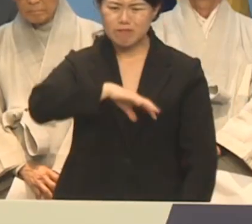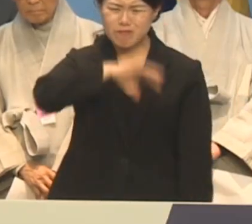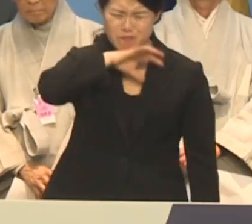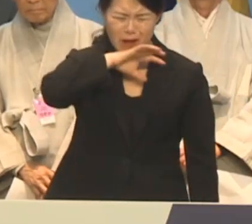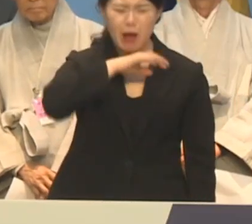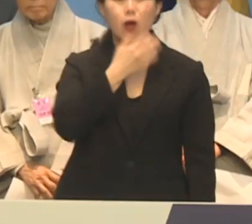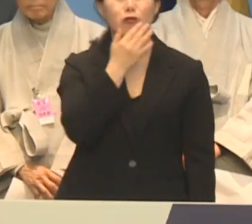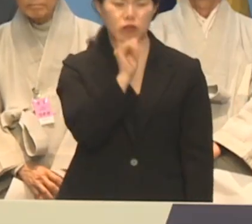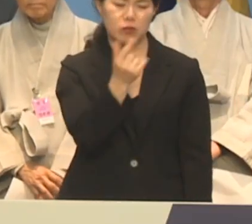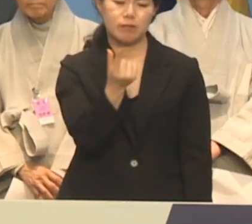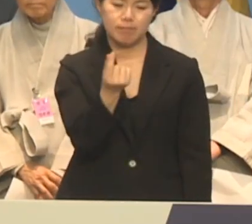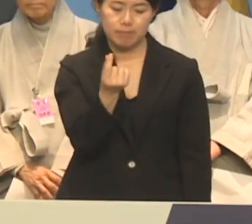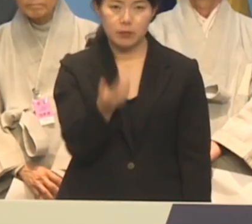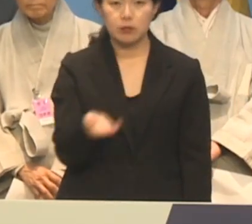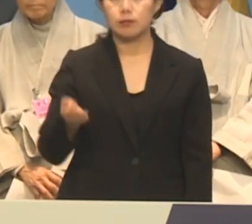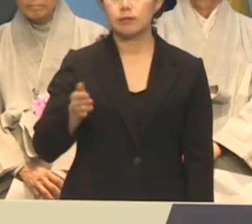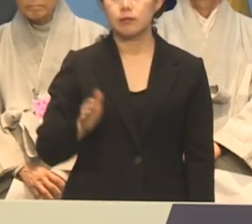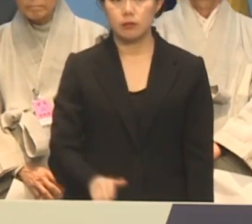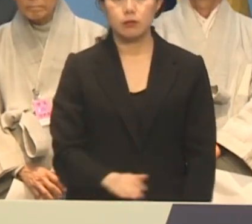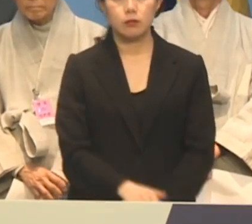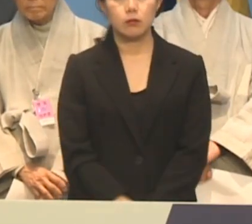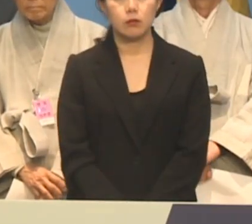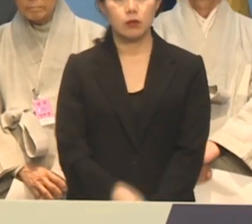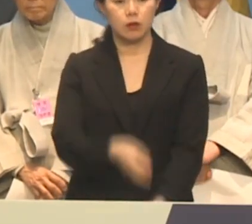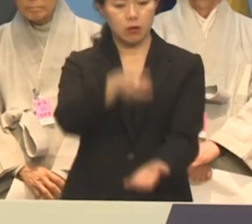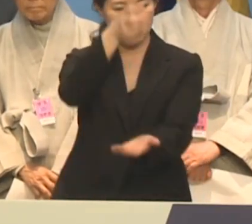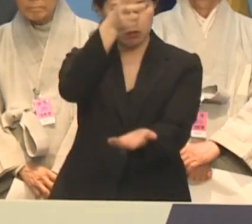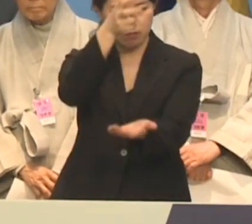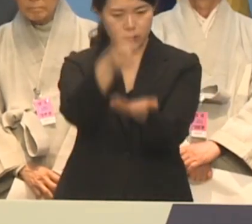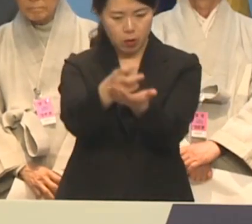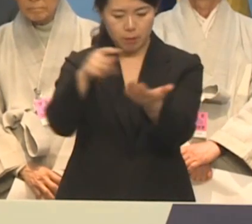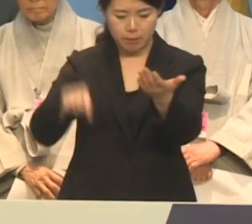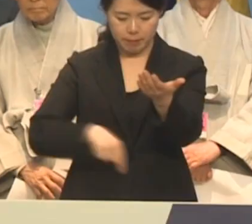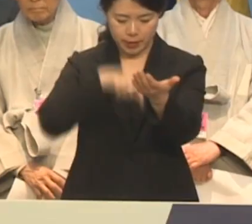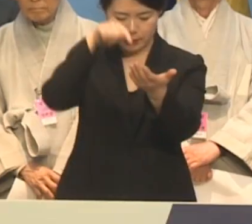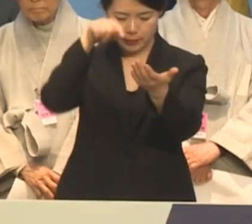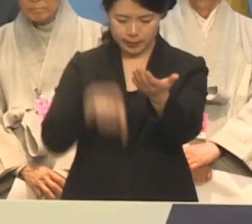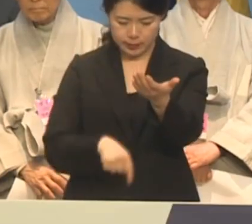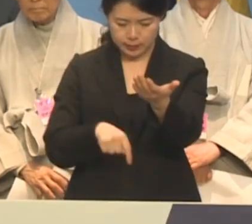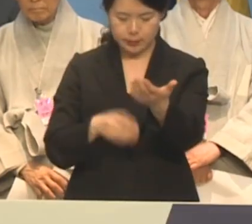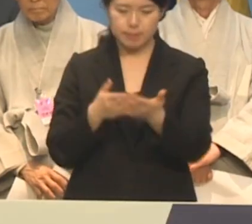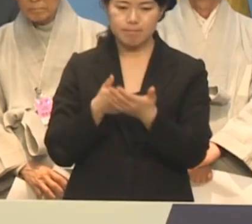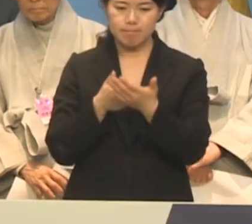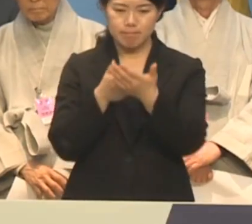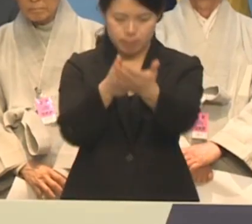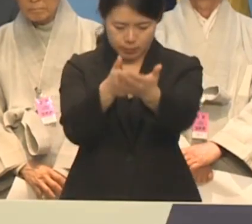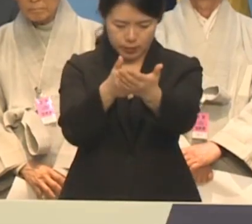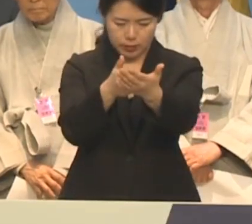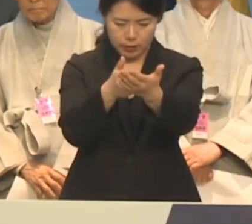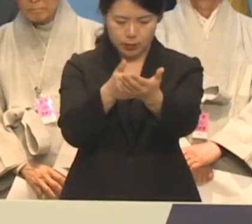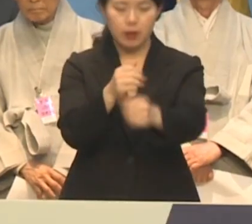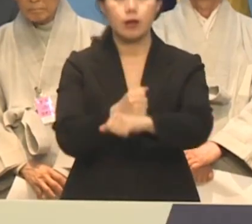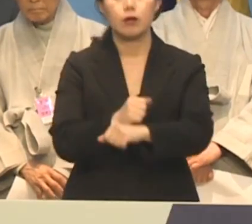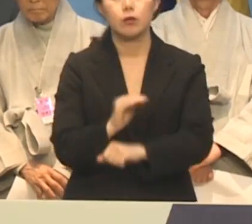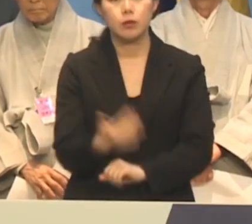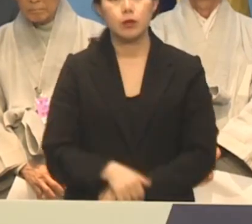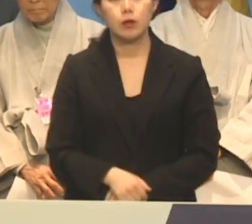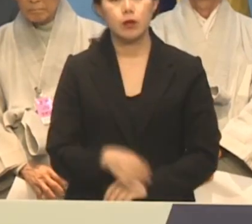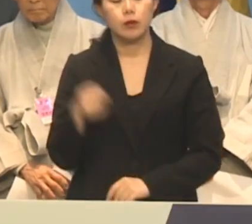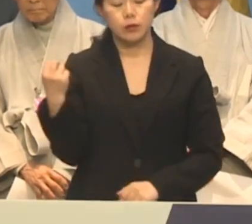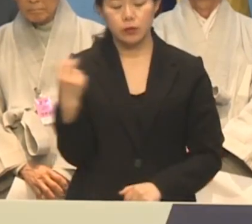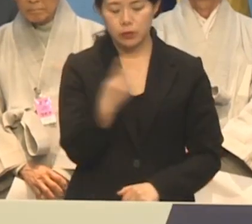있습니다. 그러나 법 안에서 제기해야 합니다.